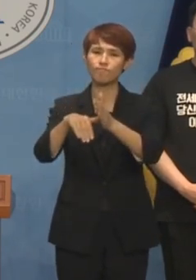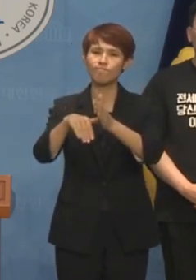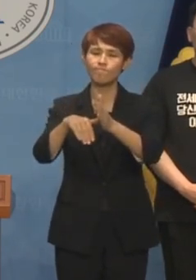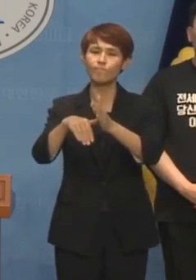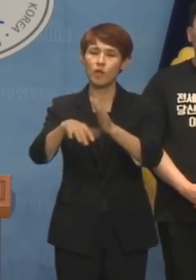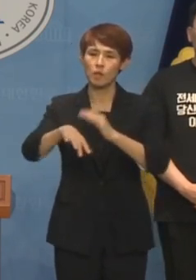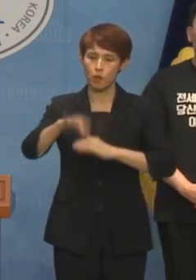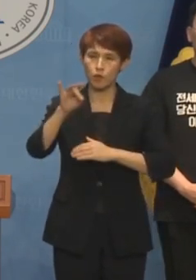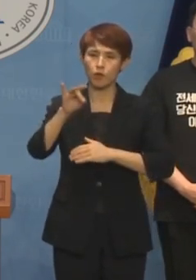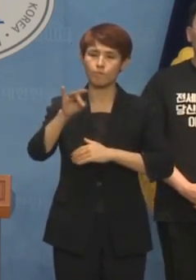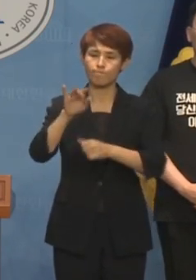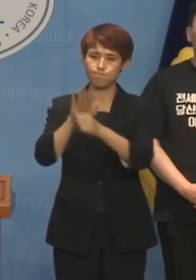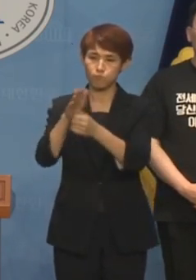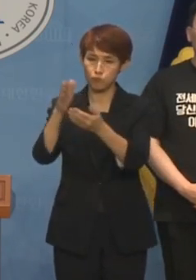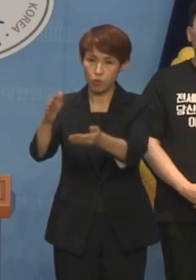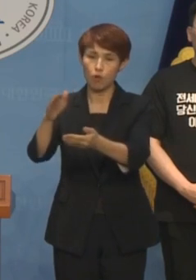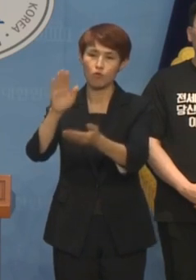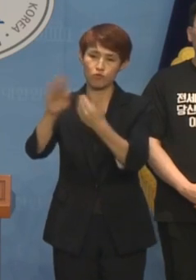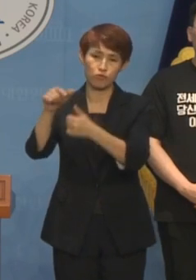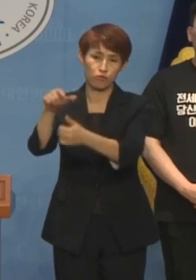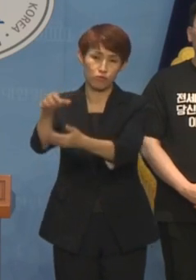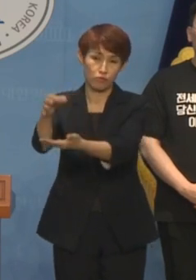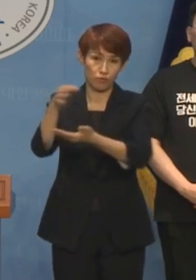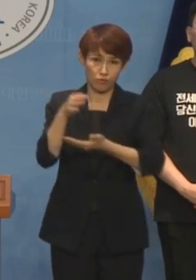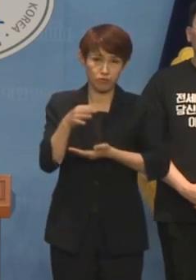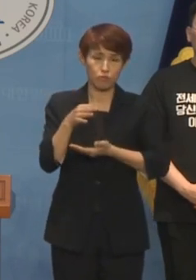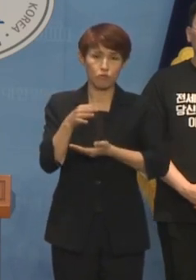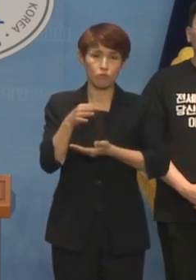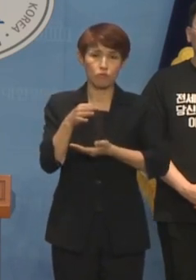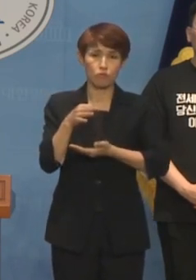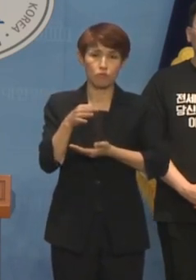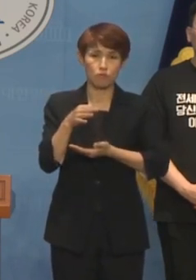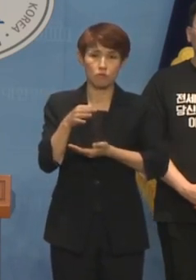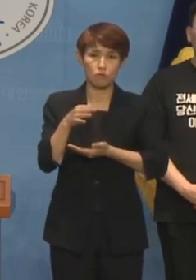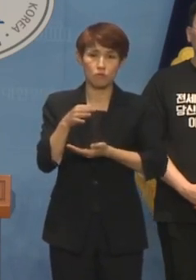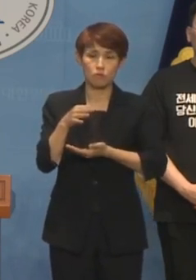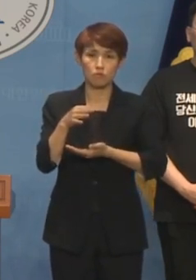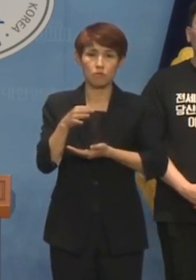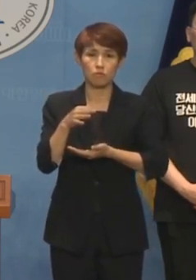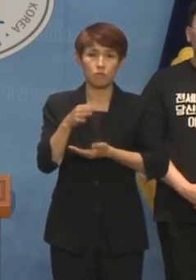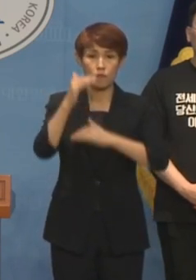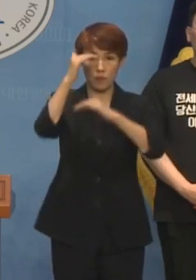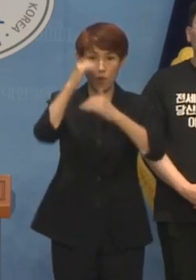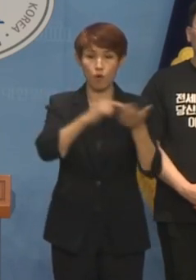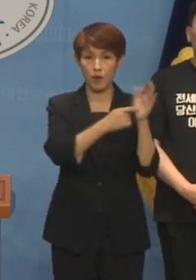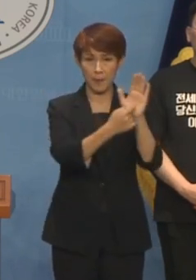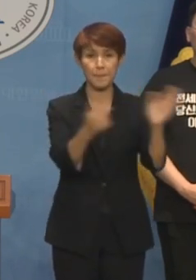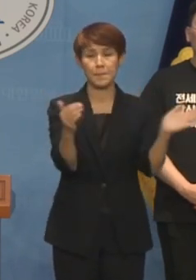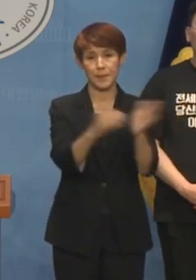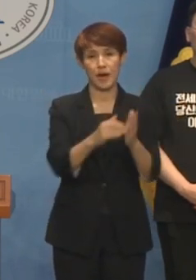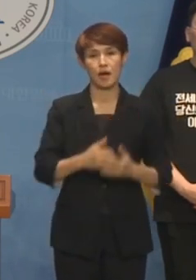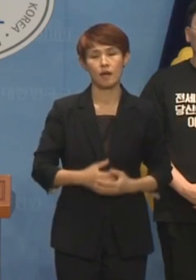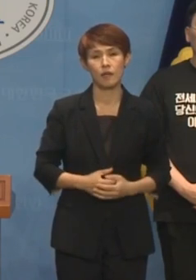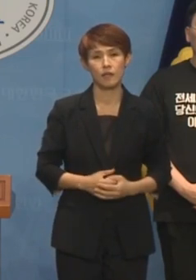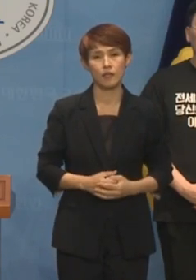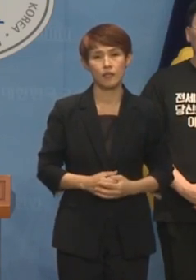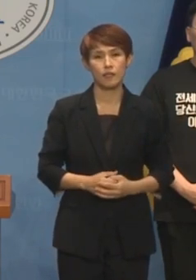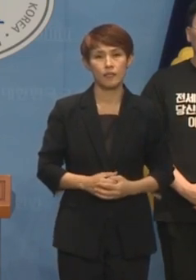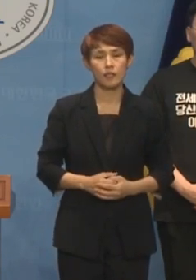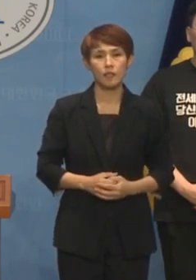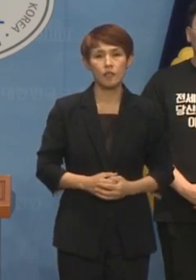선구제 후회수 방안에 대한 직접적인 그 입장 피력이 있었습니다. 그렇기